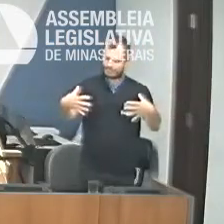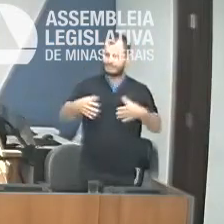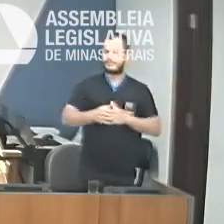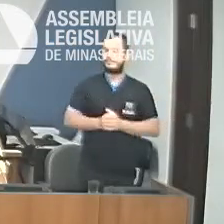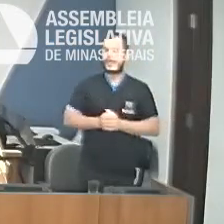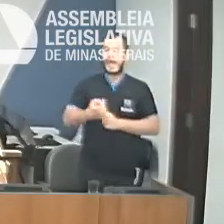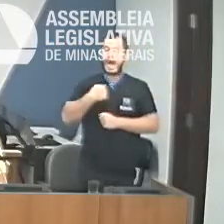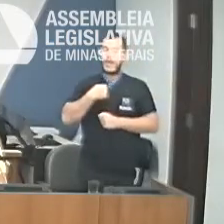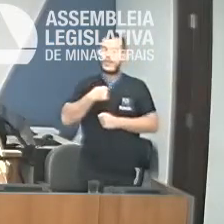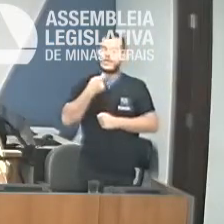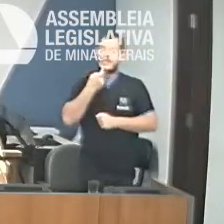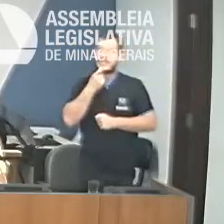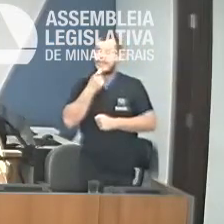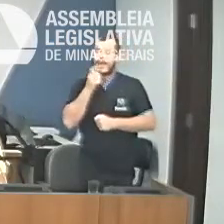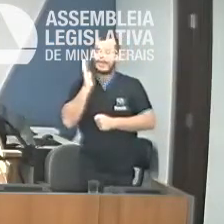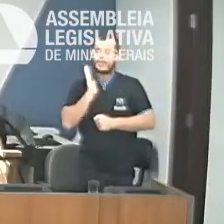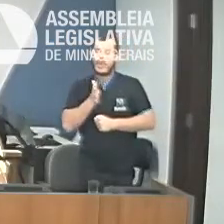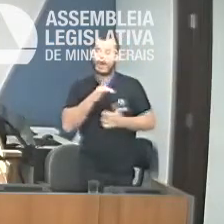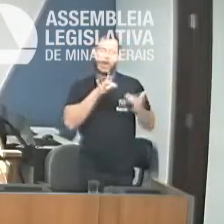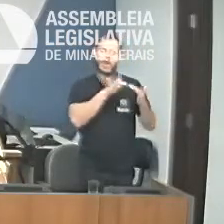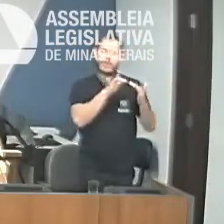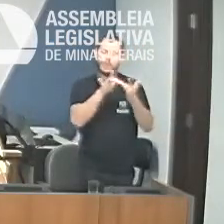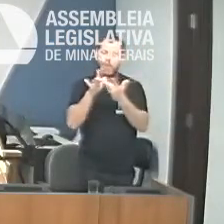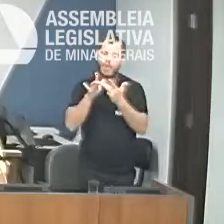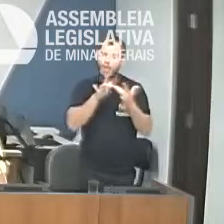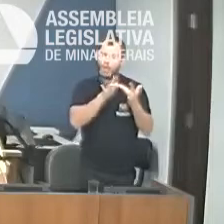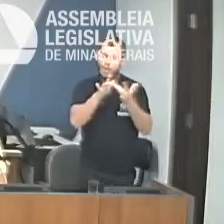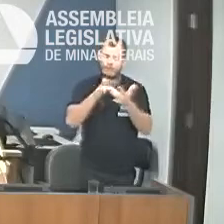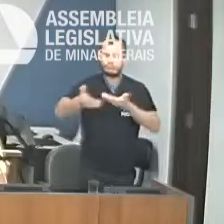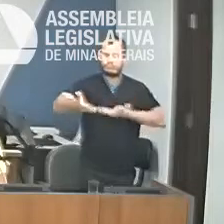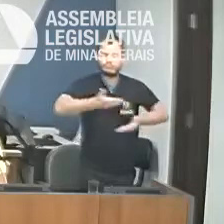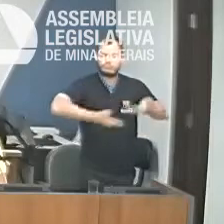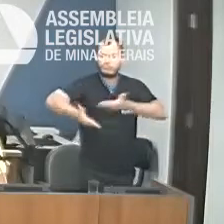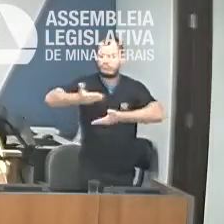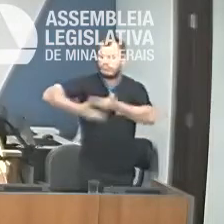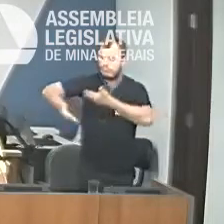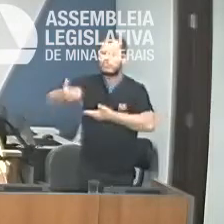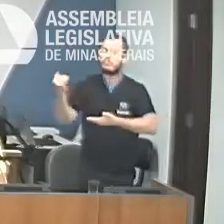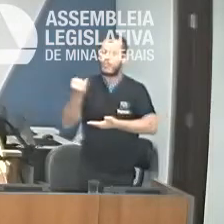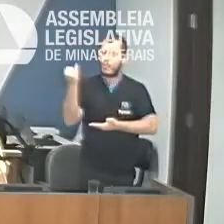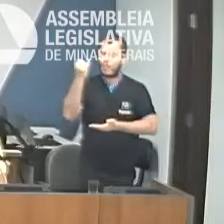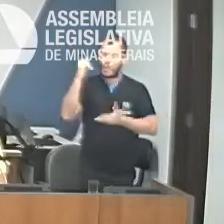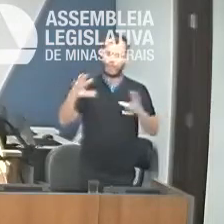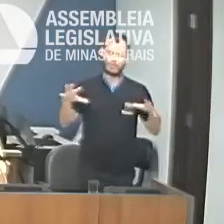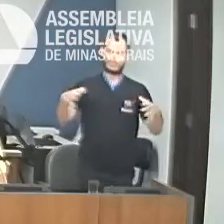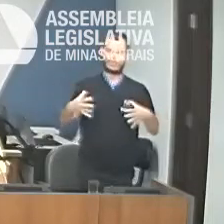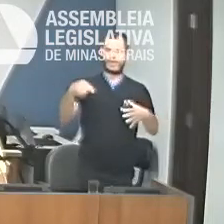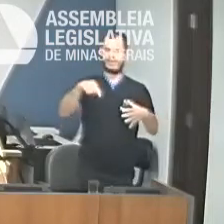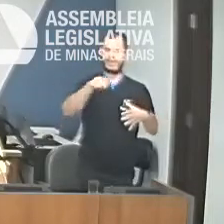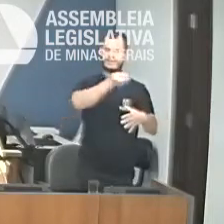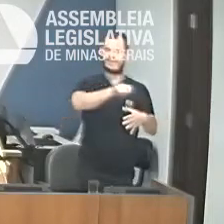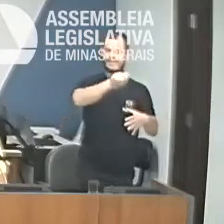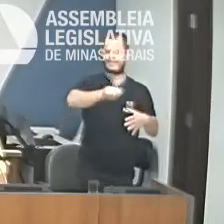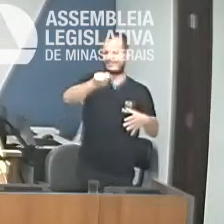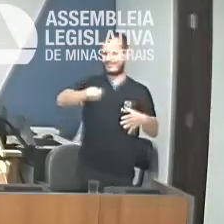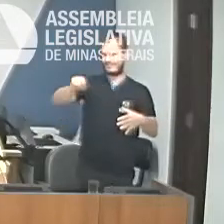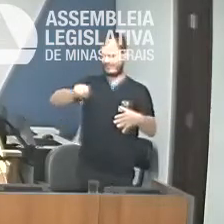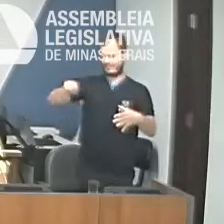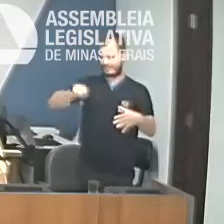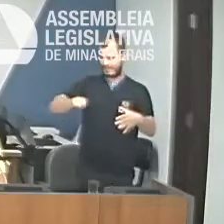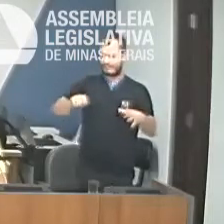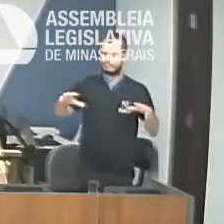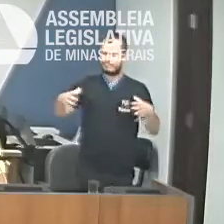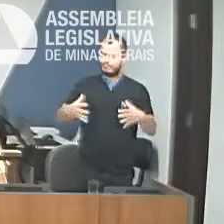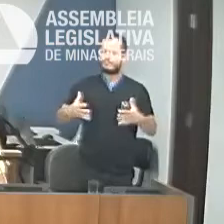português para o surdo ele é a segunda língua do surdo na verdade ele precisa entender se comunicar nas